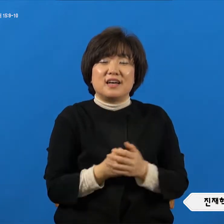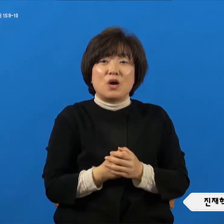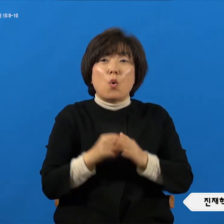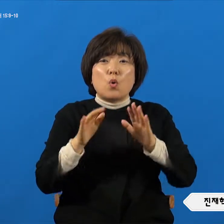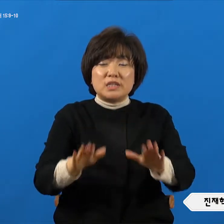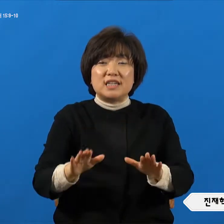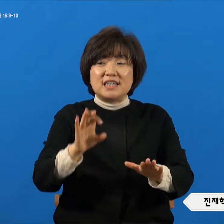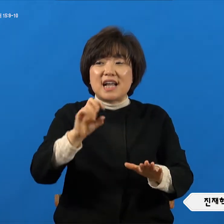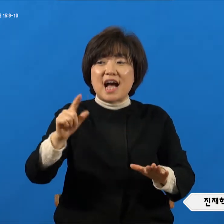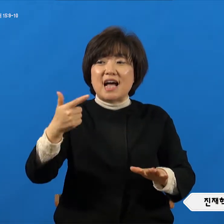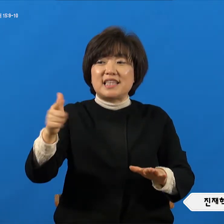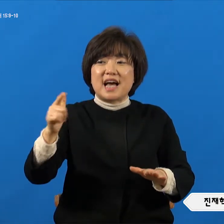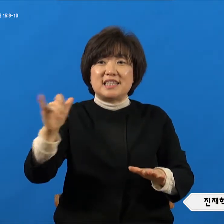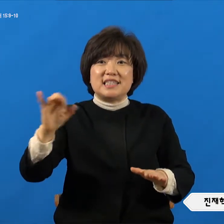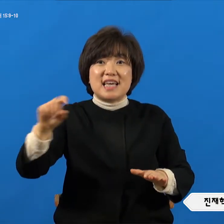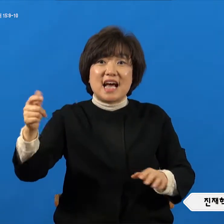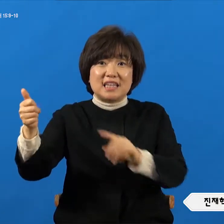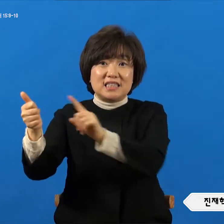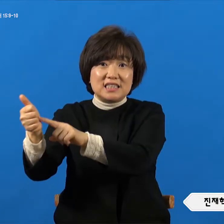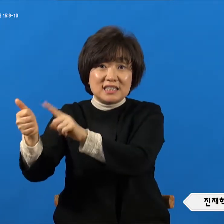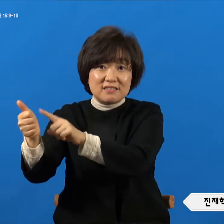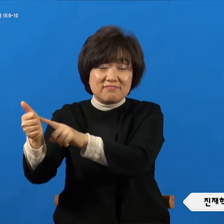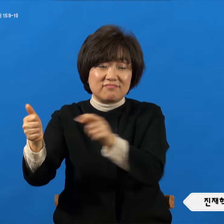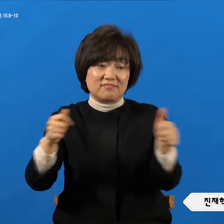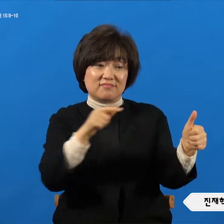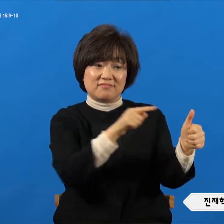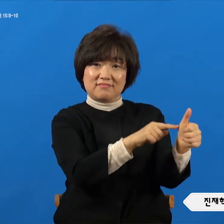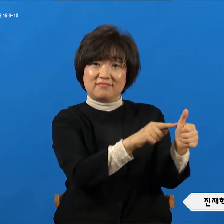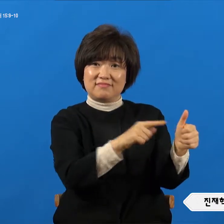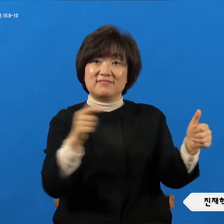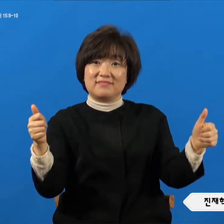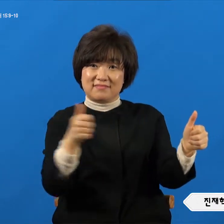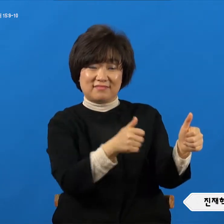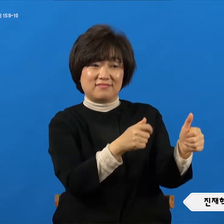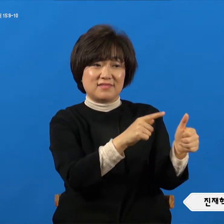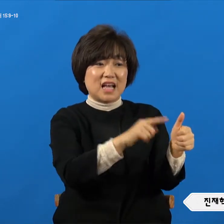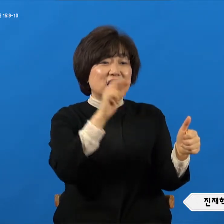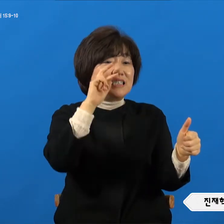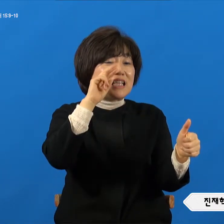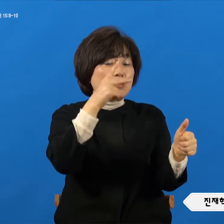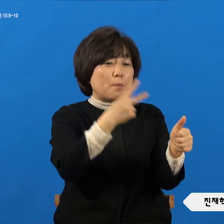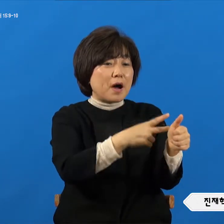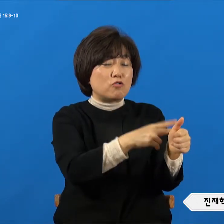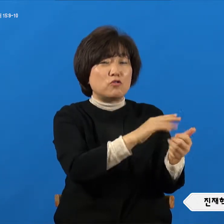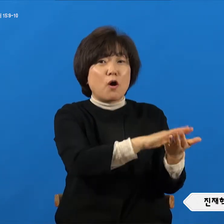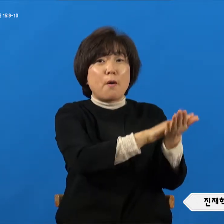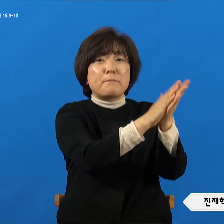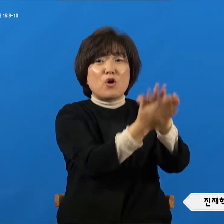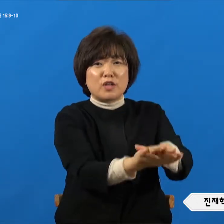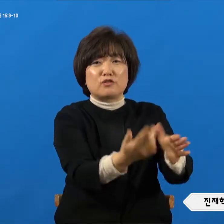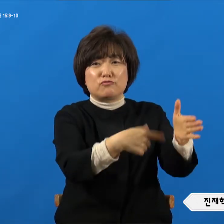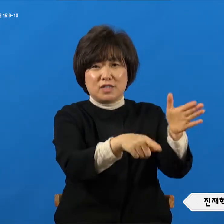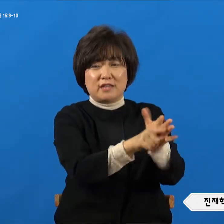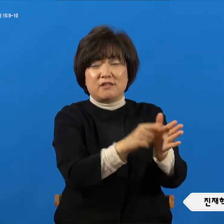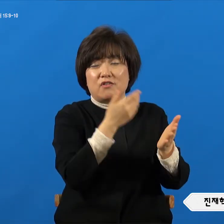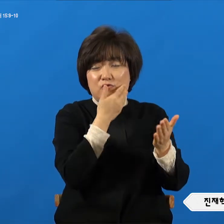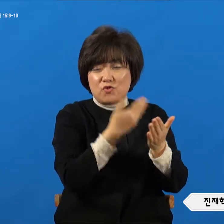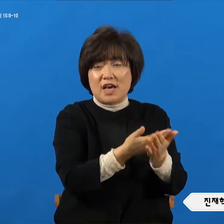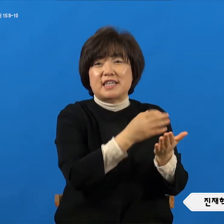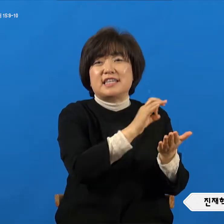오늘 아나니아는 이 사울에게 바울이 되기 위해 귀하게 쓰임받은